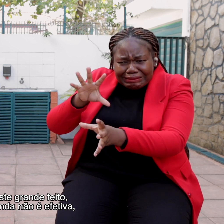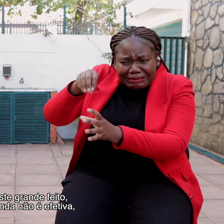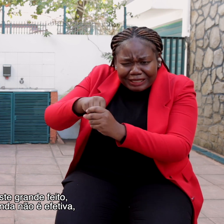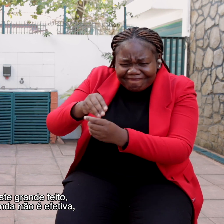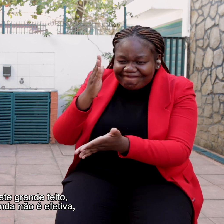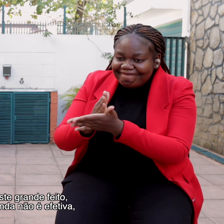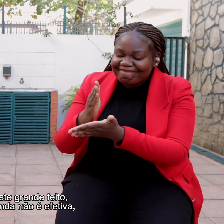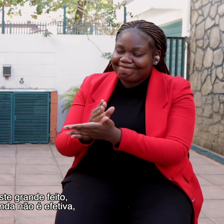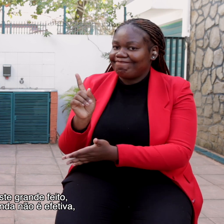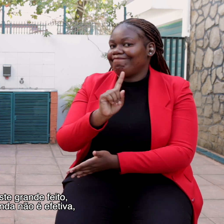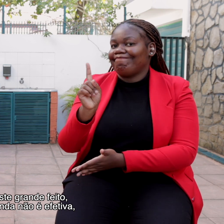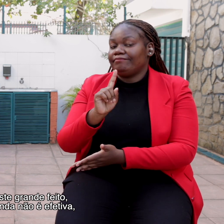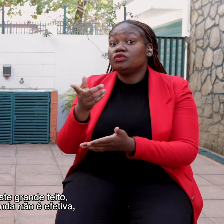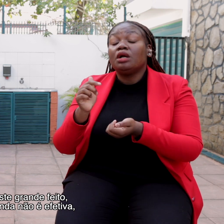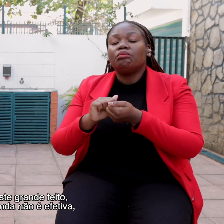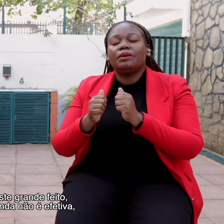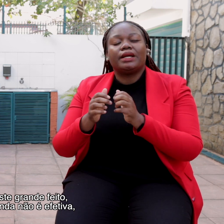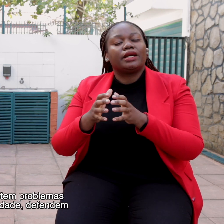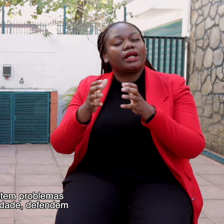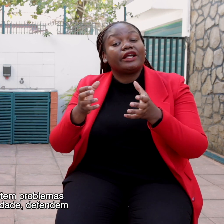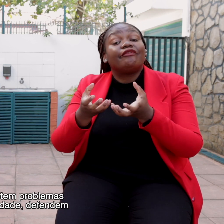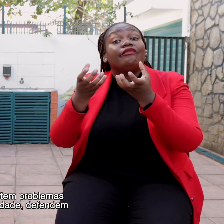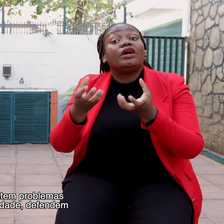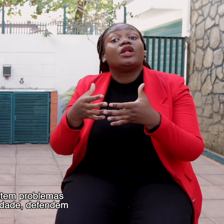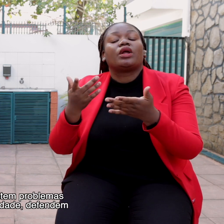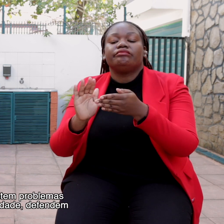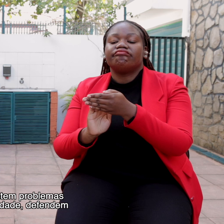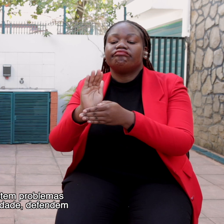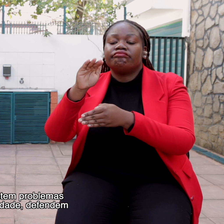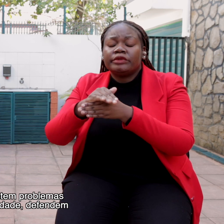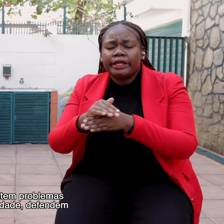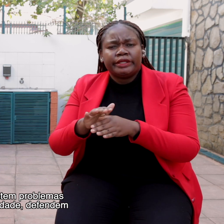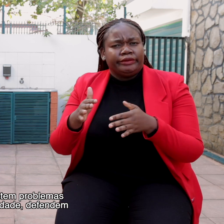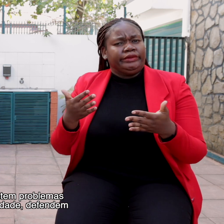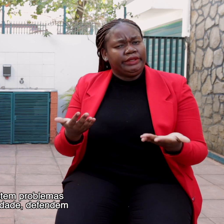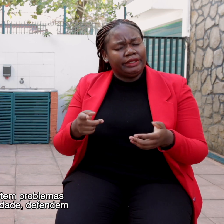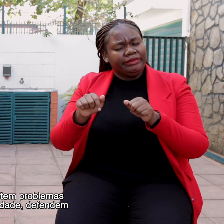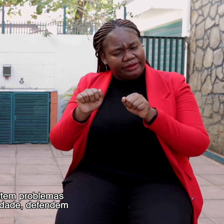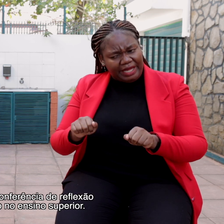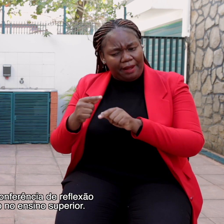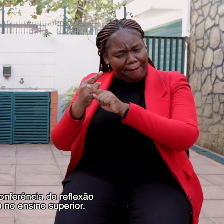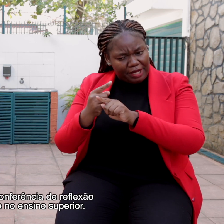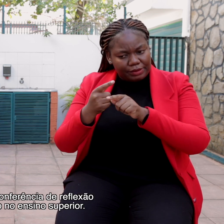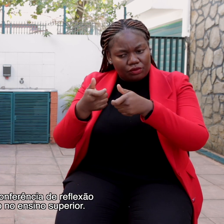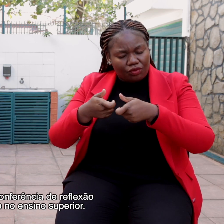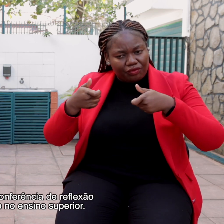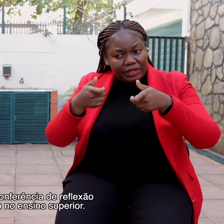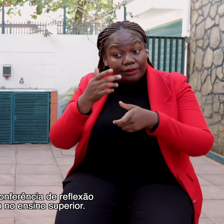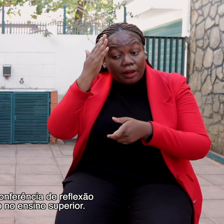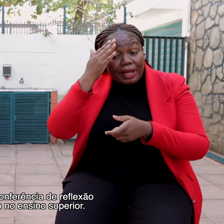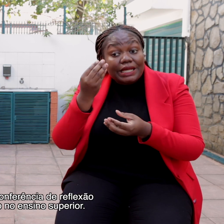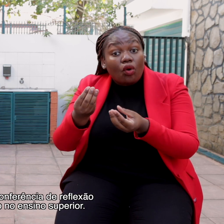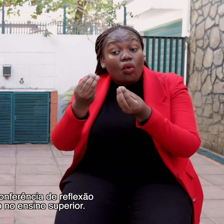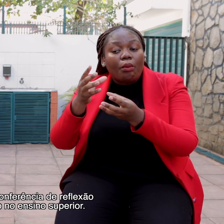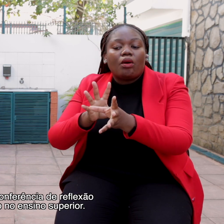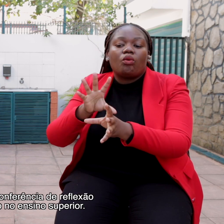grande feito, a inclusão ainda não é efetiva, pois persistem problemas de acessibilidade, defendem participantes da